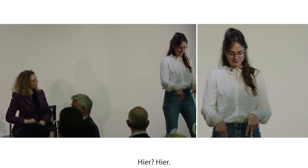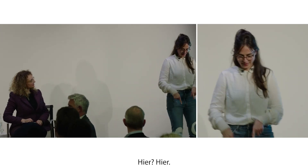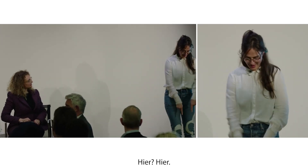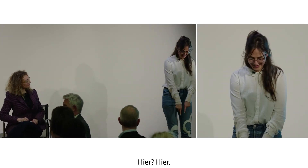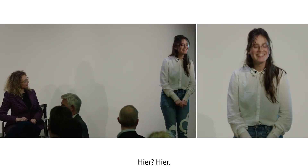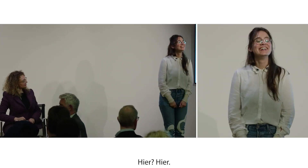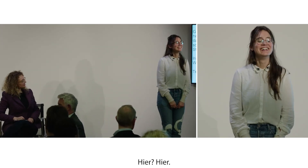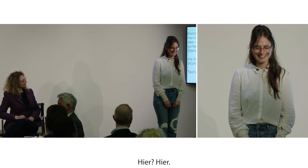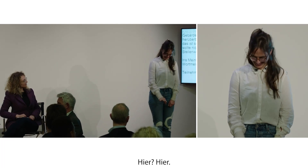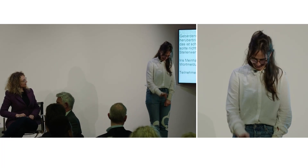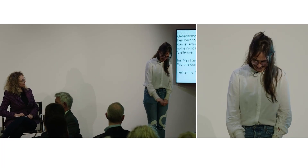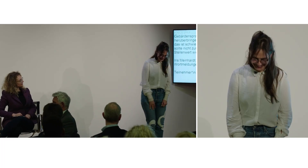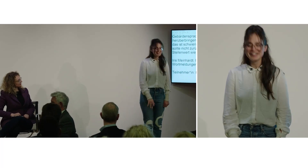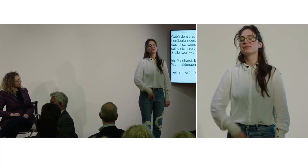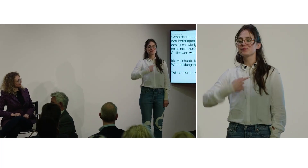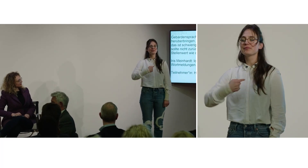Hier? Auch hier.